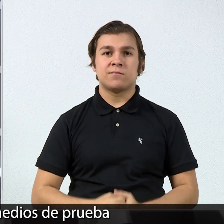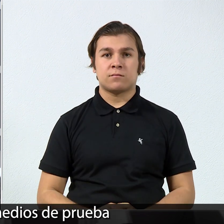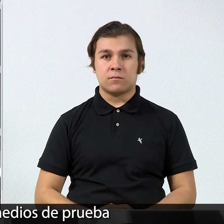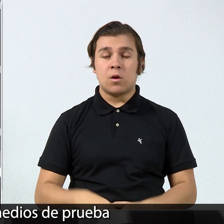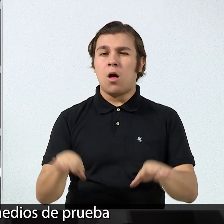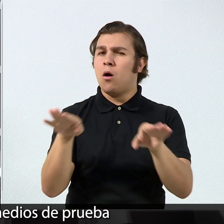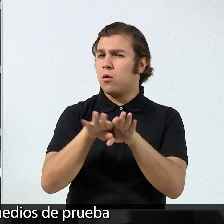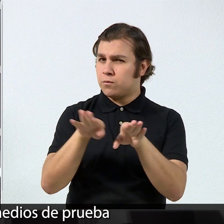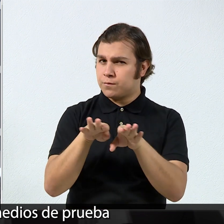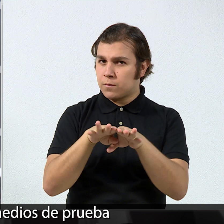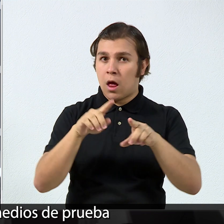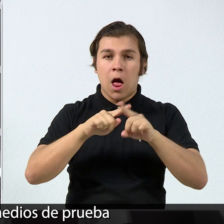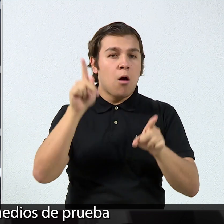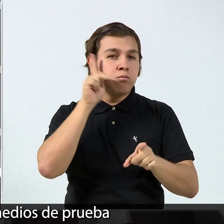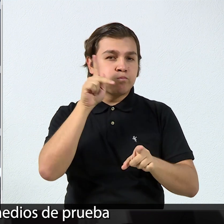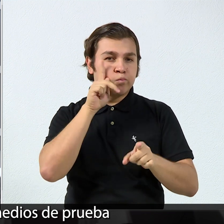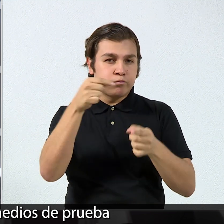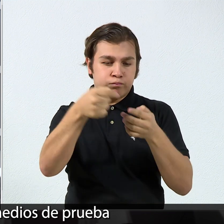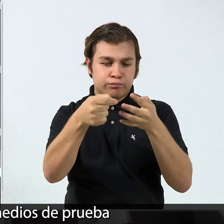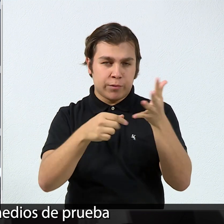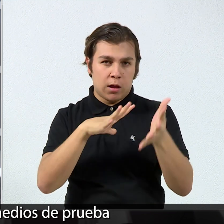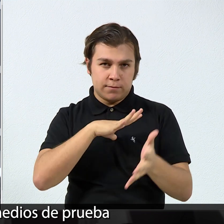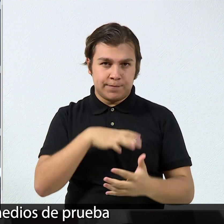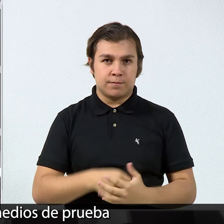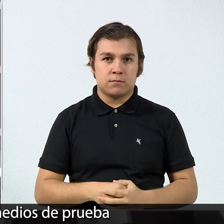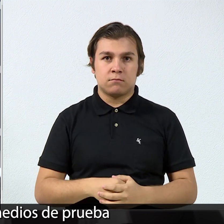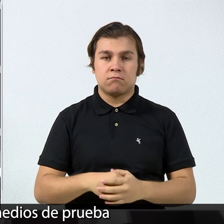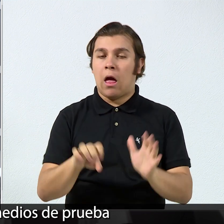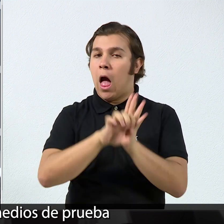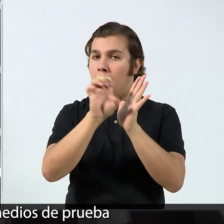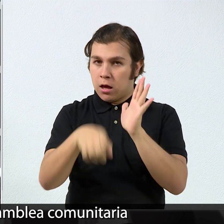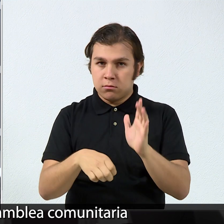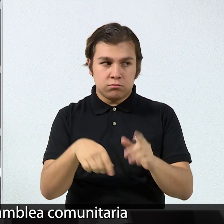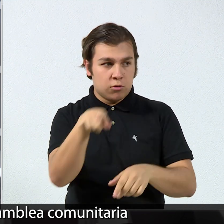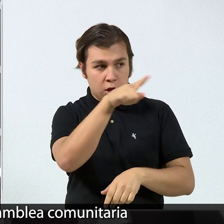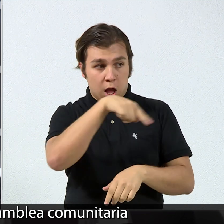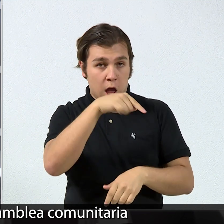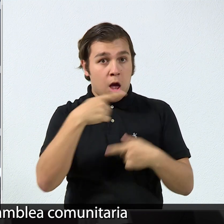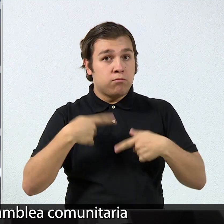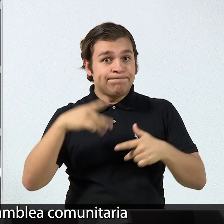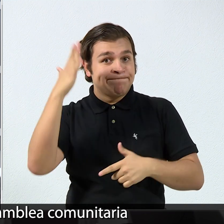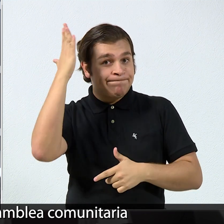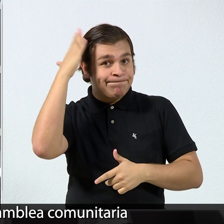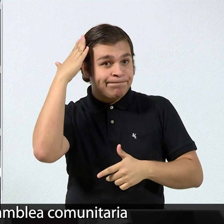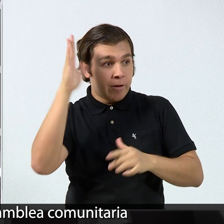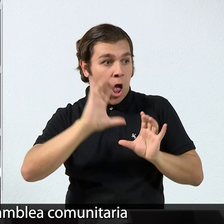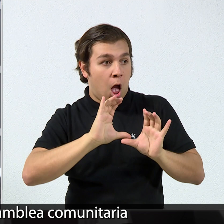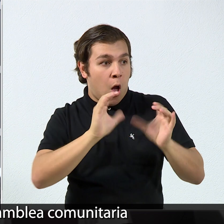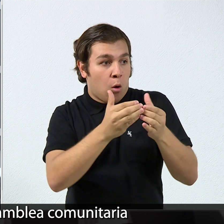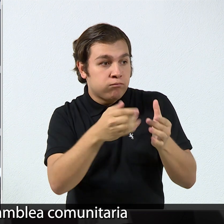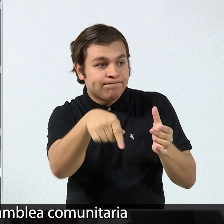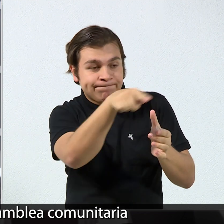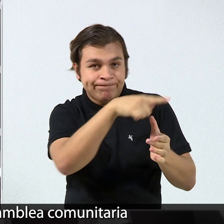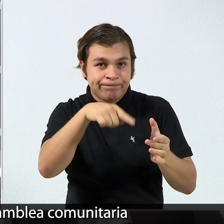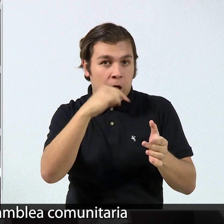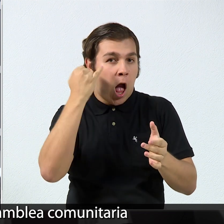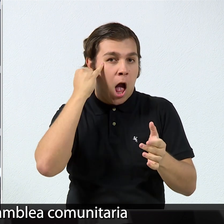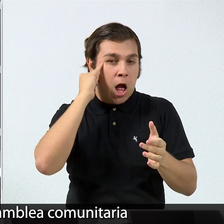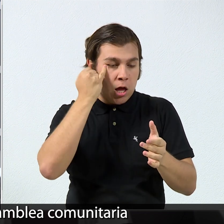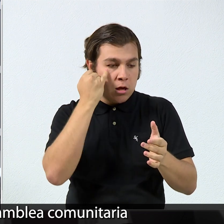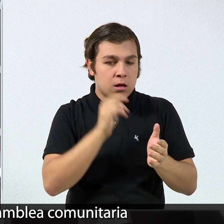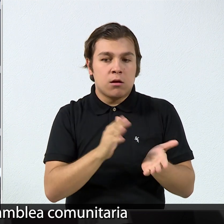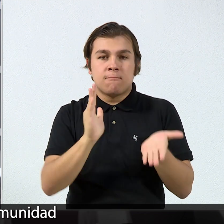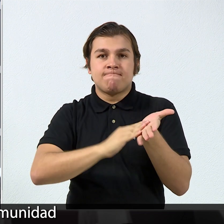a través de los medios de prueba idóneos para ello, tales como constancia expedida por la Asamblea Comunitaria o por las